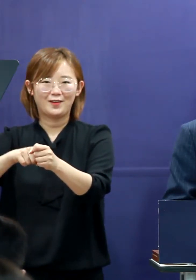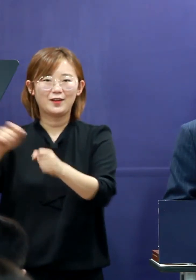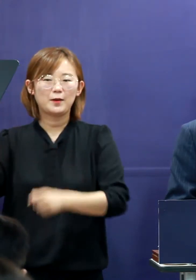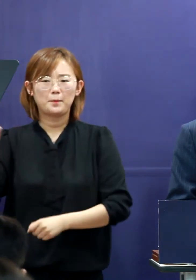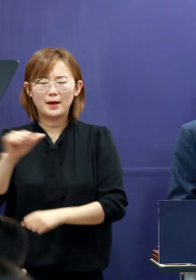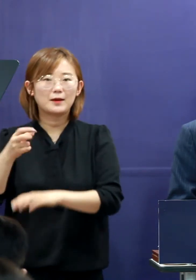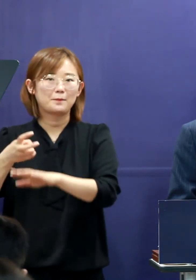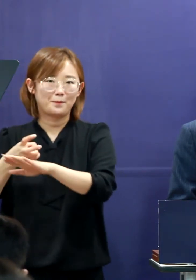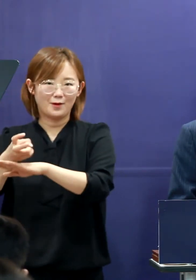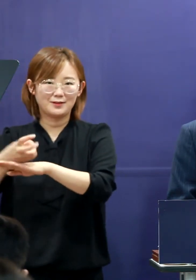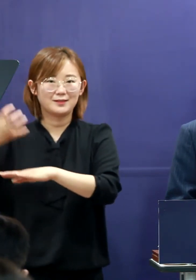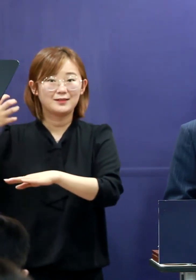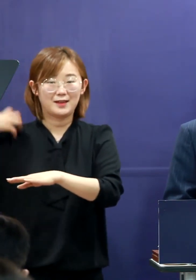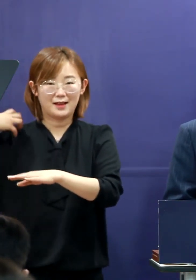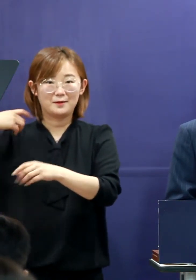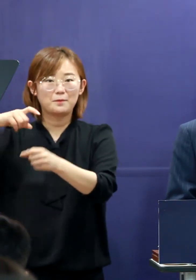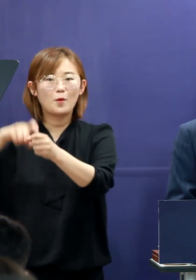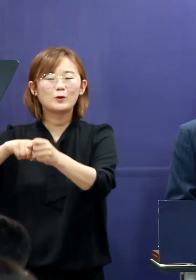급행버스의 역할이기 때문에